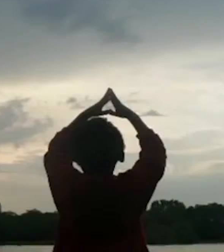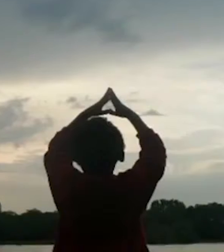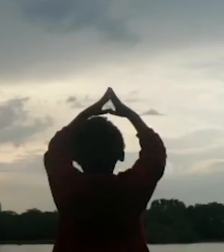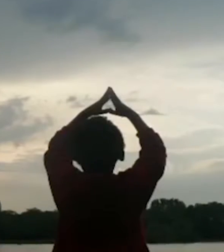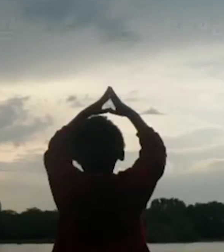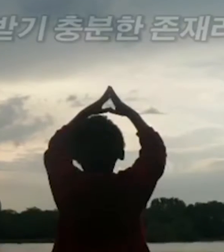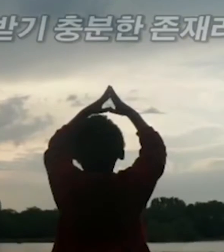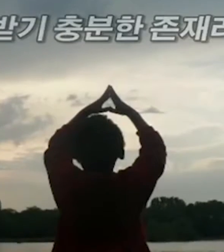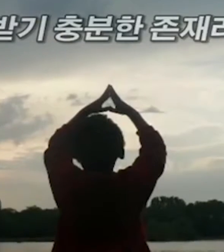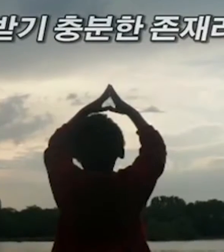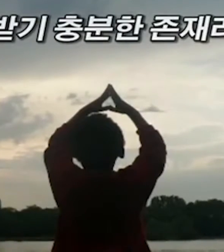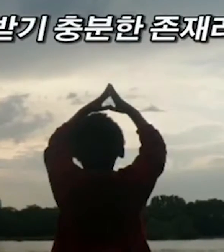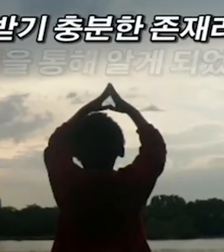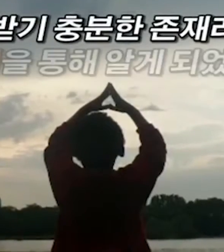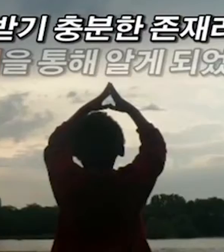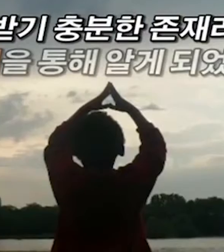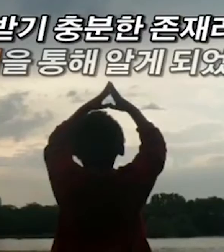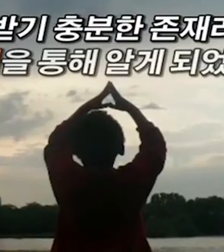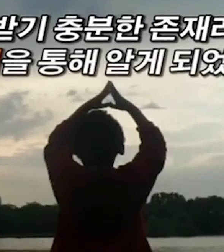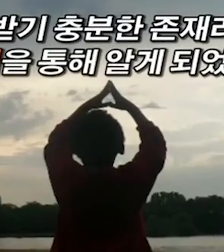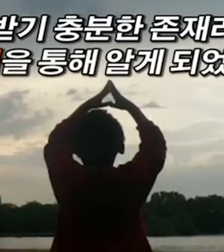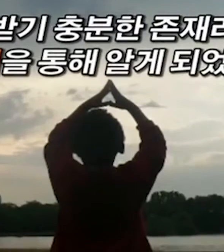거예요.